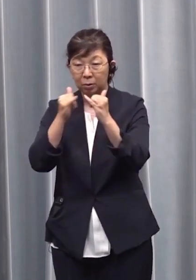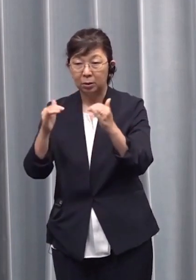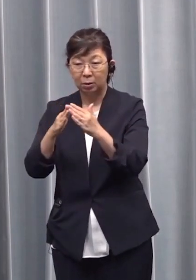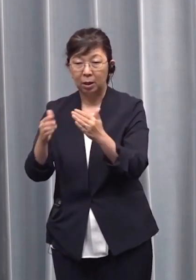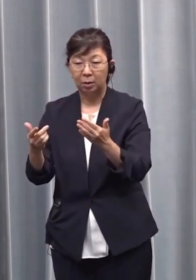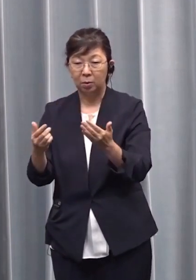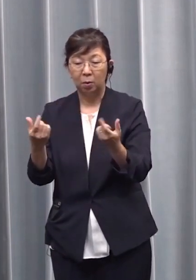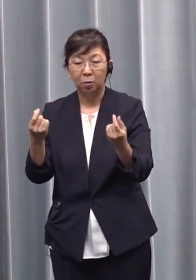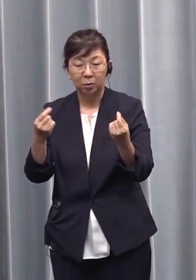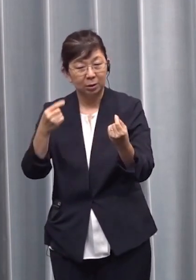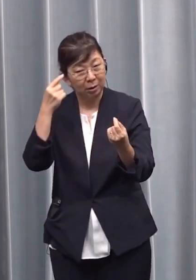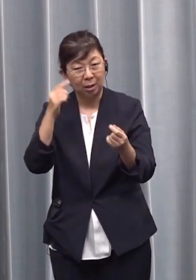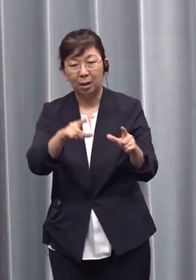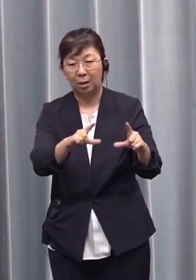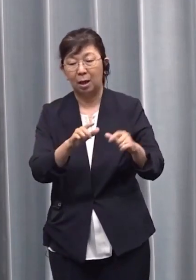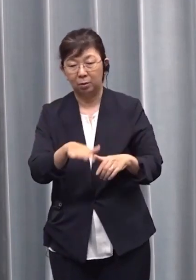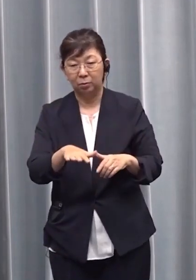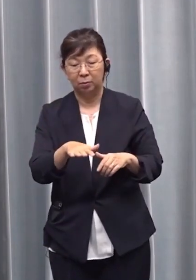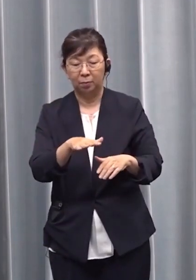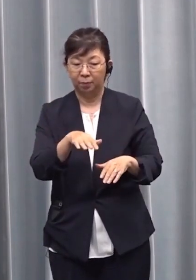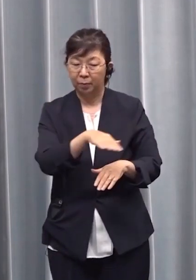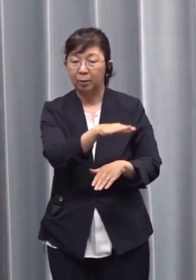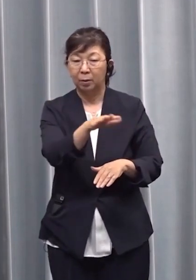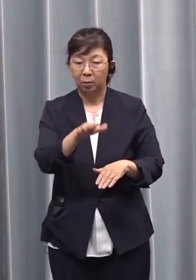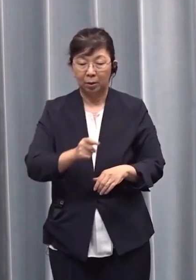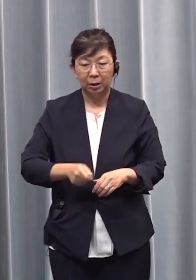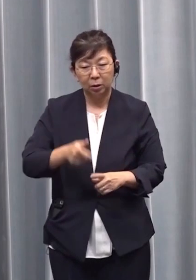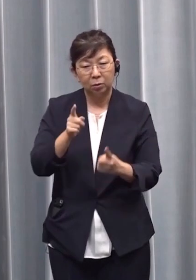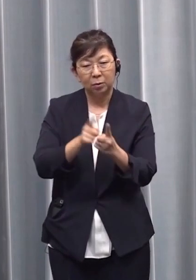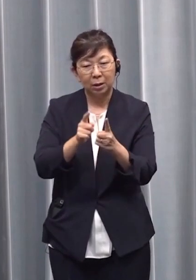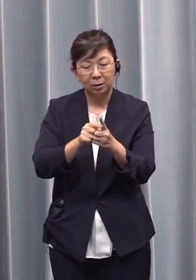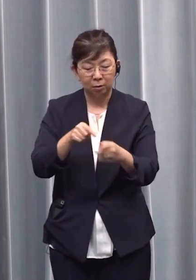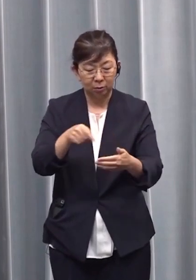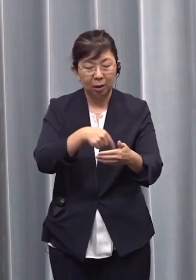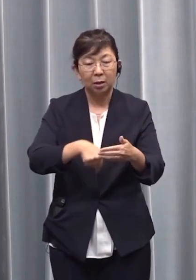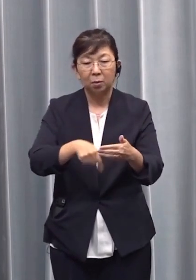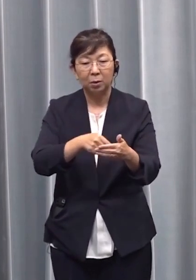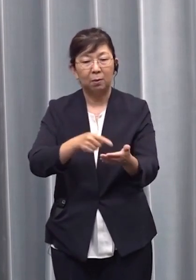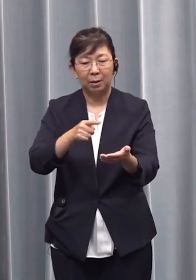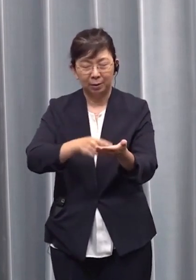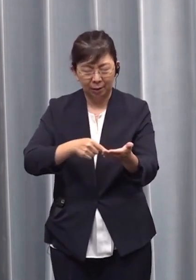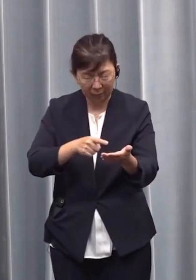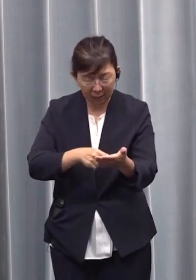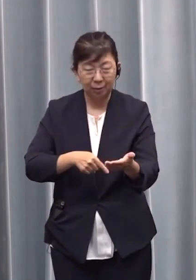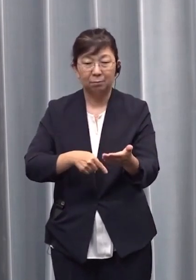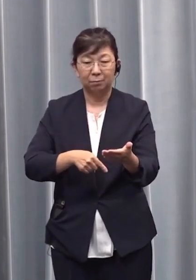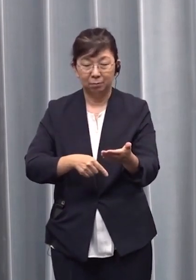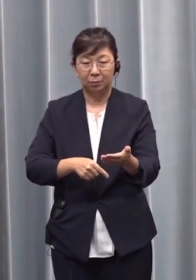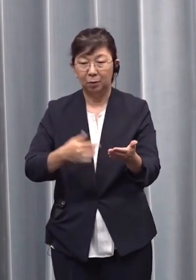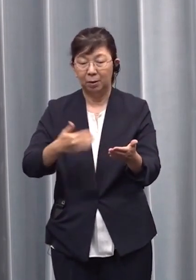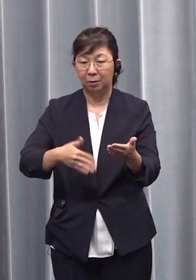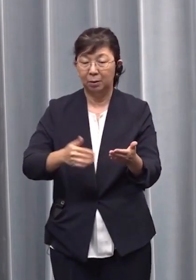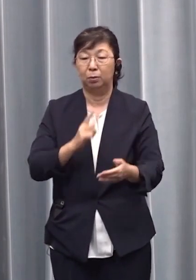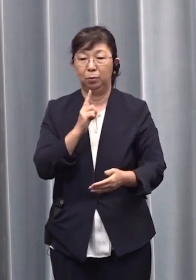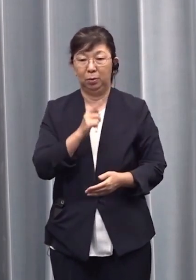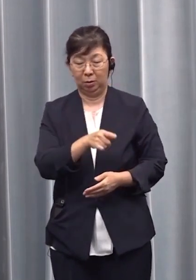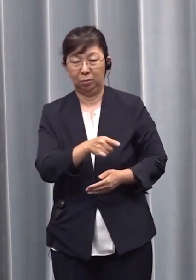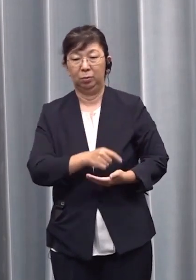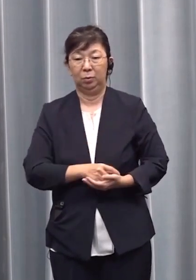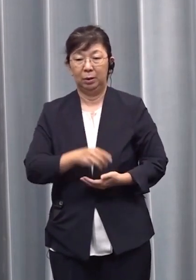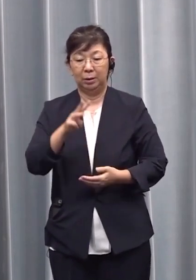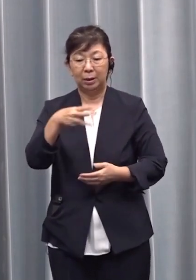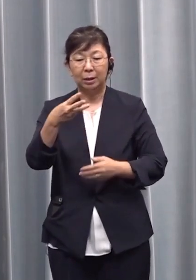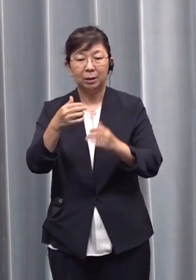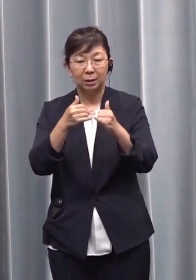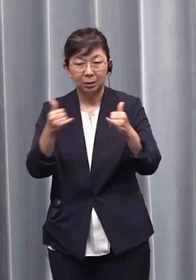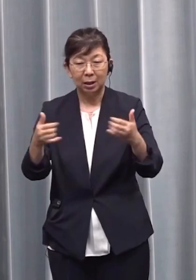。つまり彼女たちからすると、緊急対策パッケージだけでは全く不十分だということなんですね。つまりこの第三者機